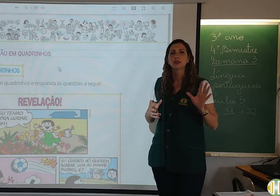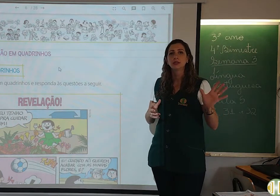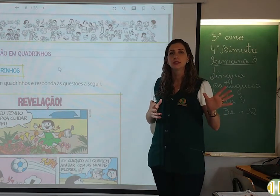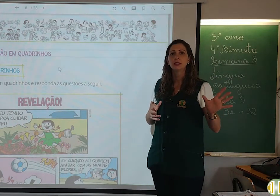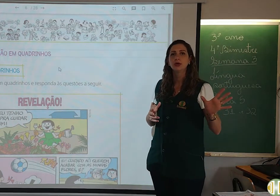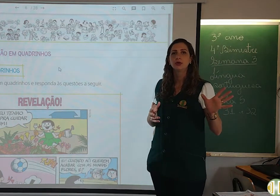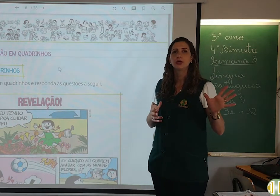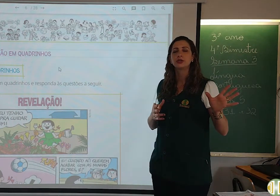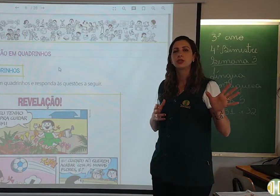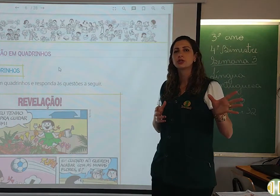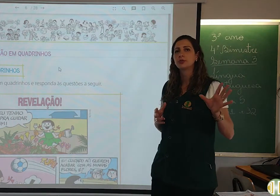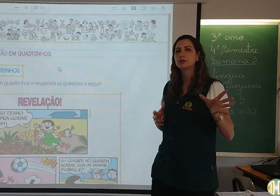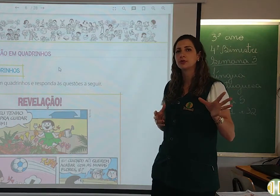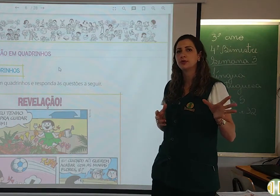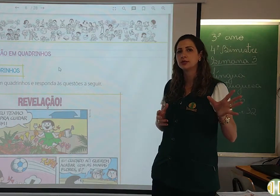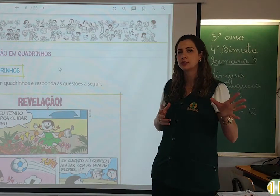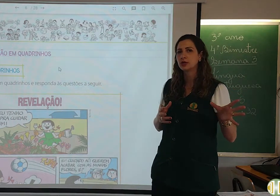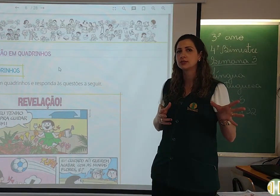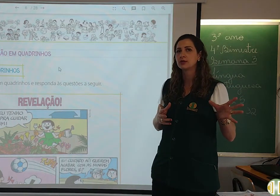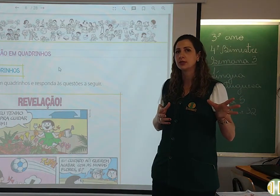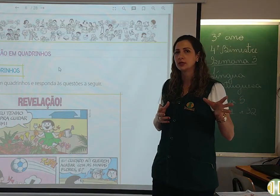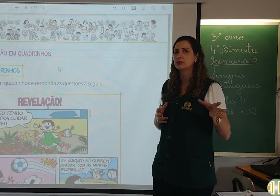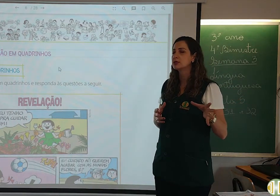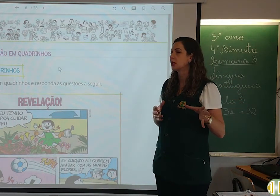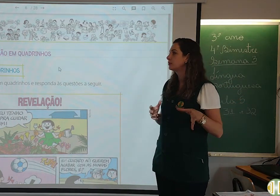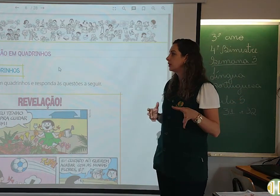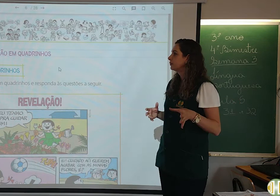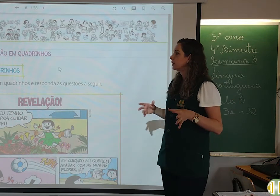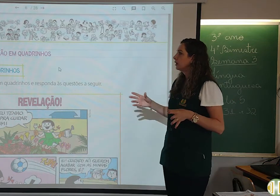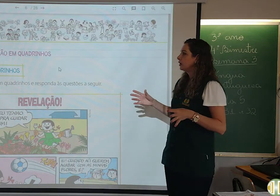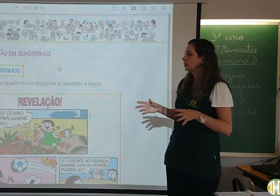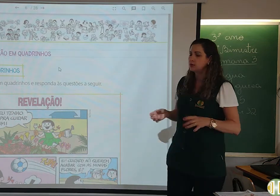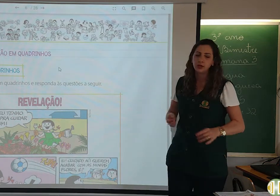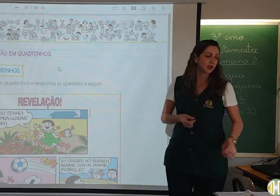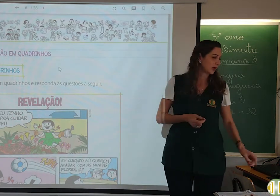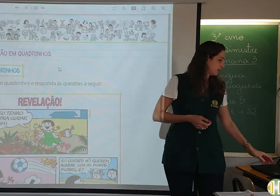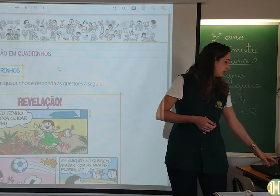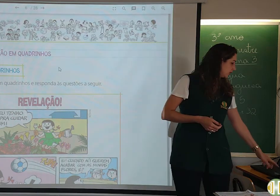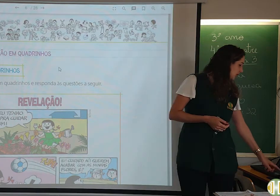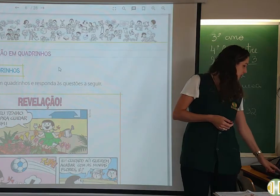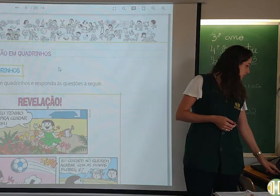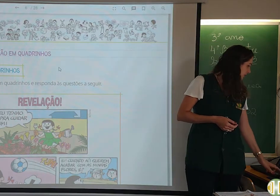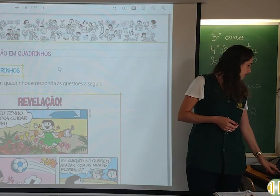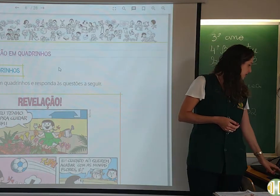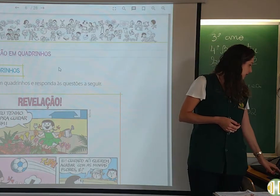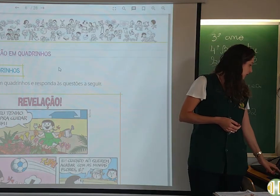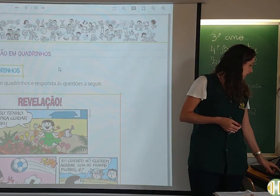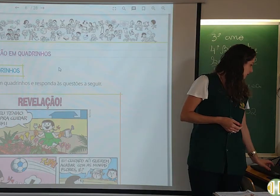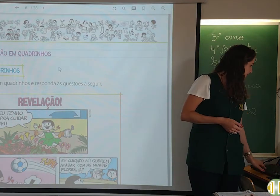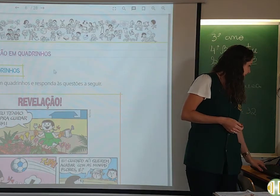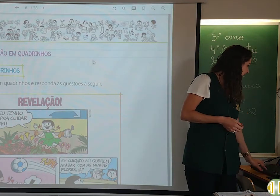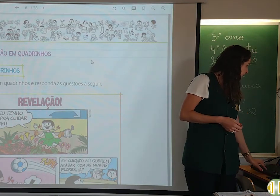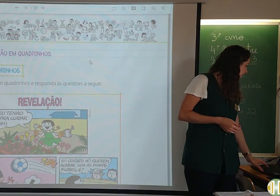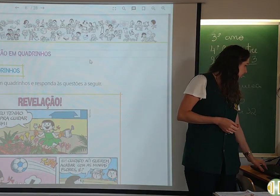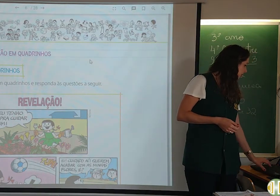aula anterior, que a gente começou a ver as histórias em quadrinhos, lembra? Então, olha lá. O que que a gente vai fazer aqui, ó?